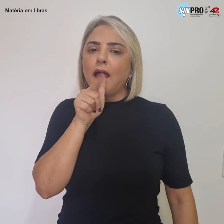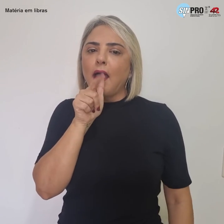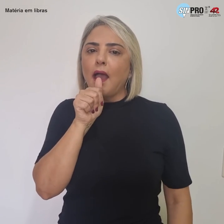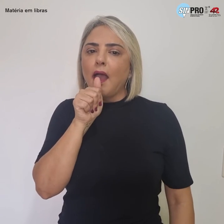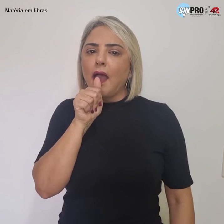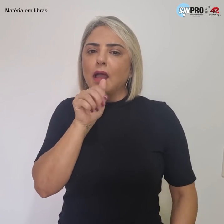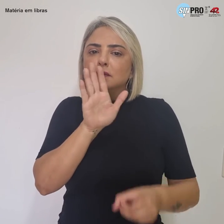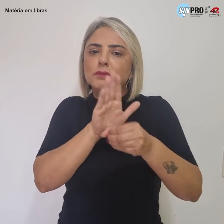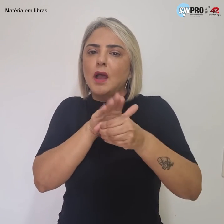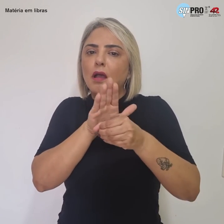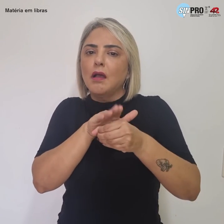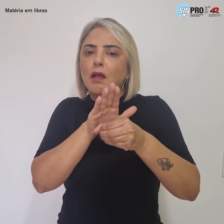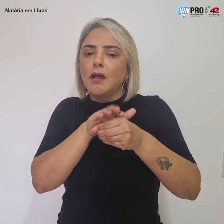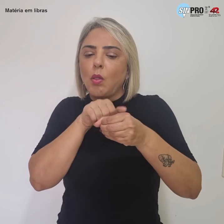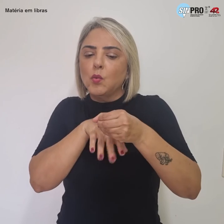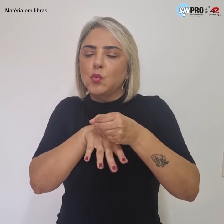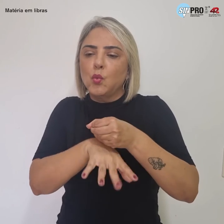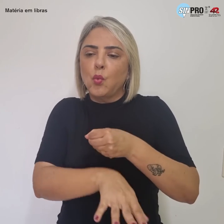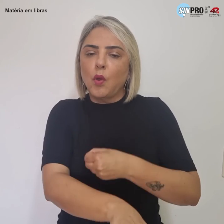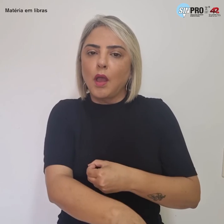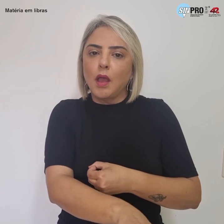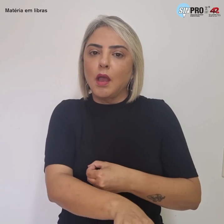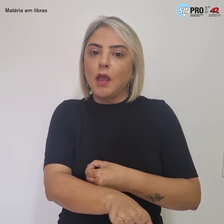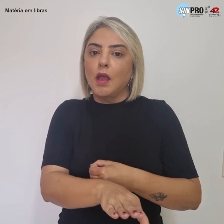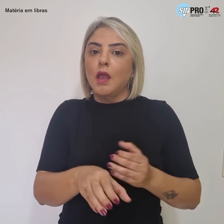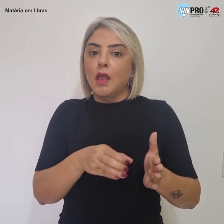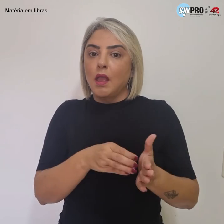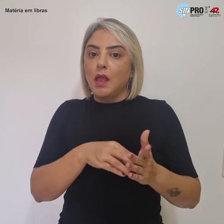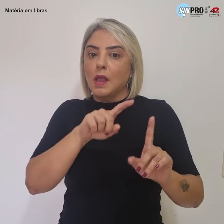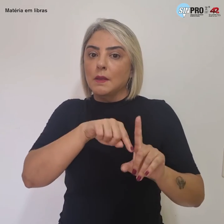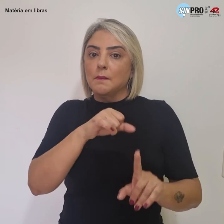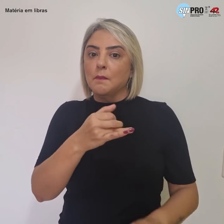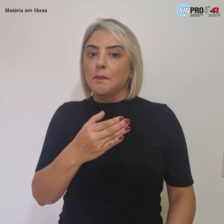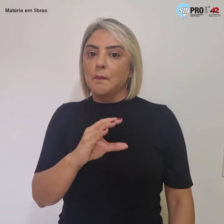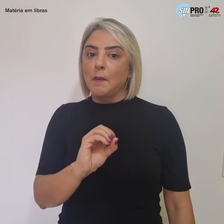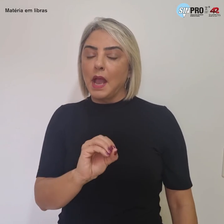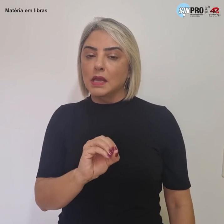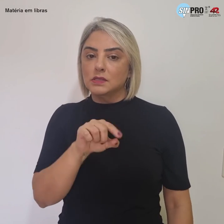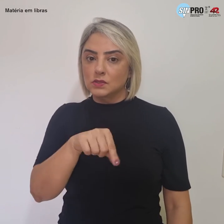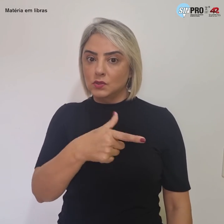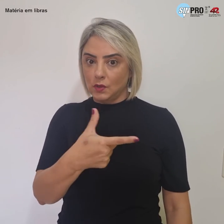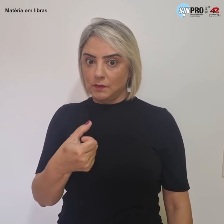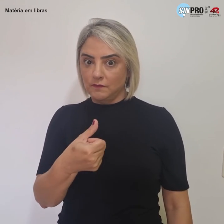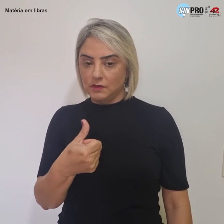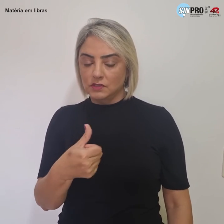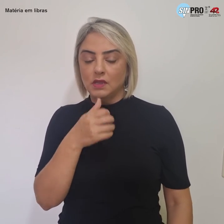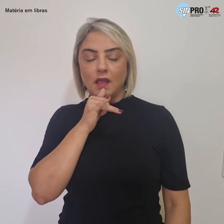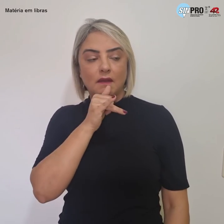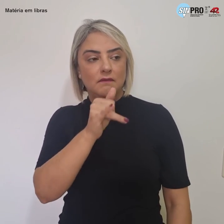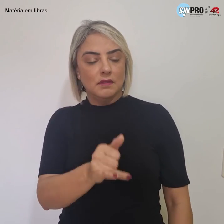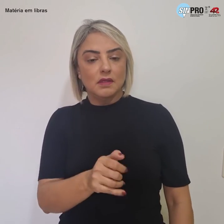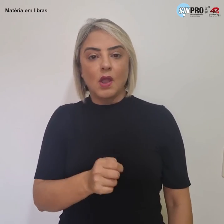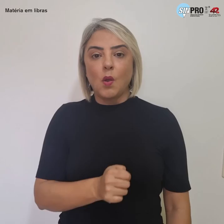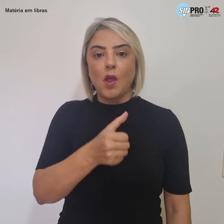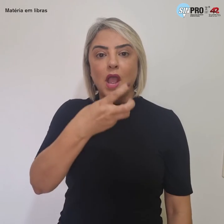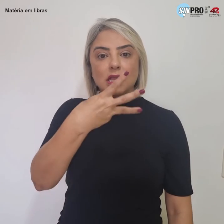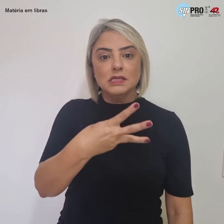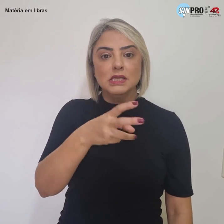saneamento básico. Dados de março, desde este ano, informam que quase 35